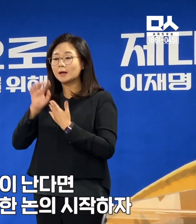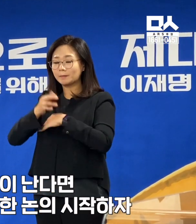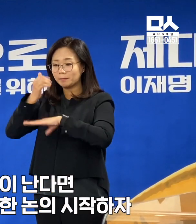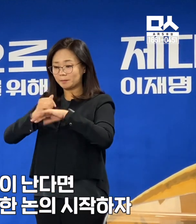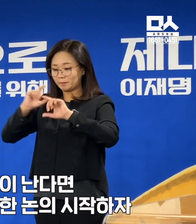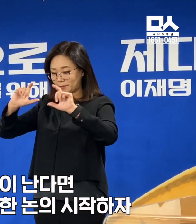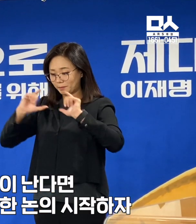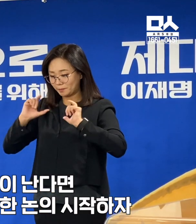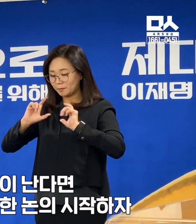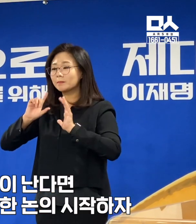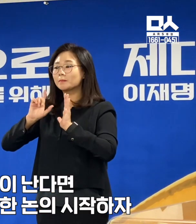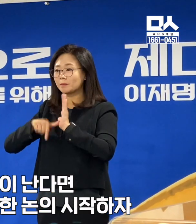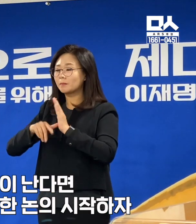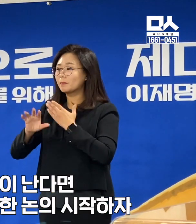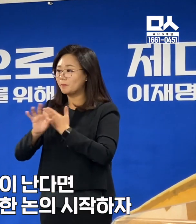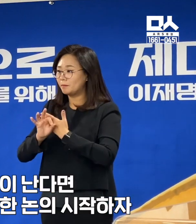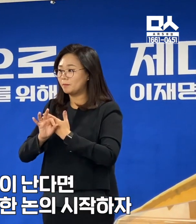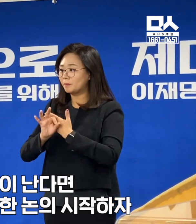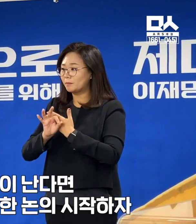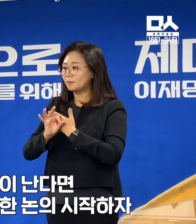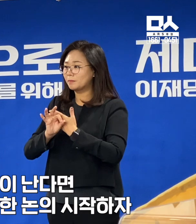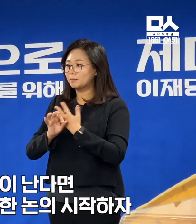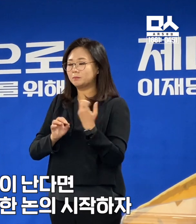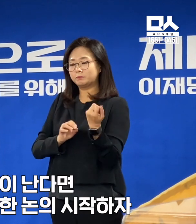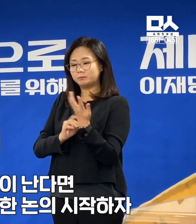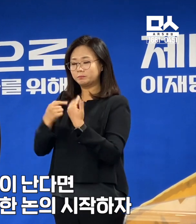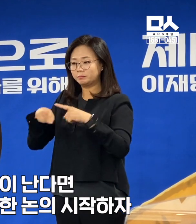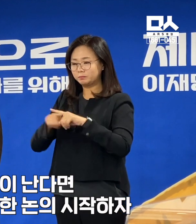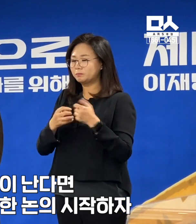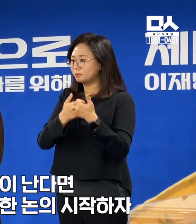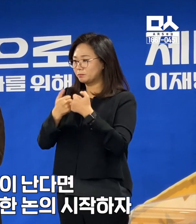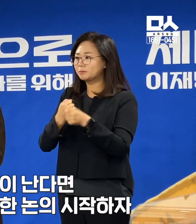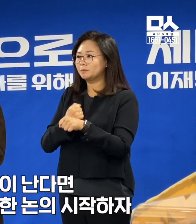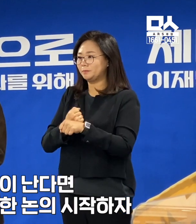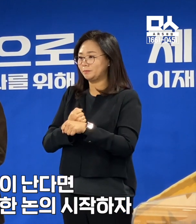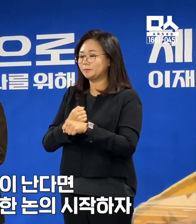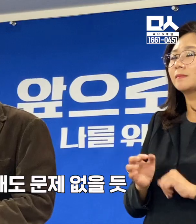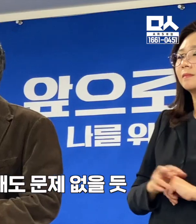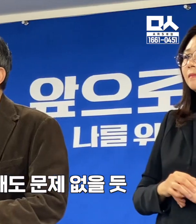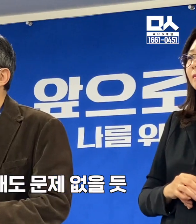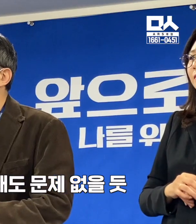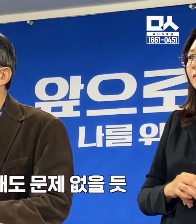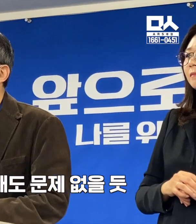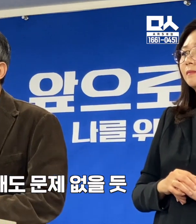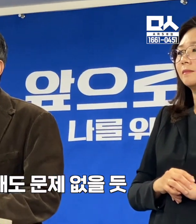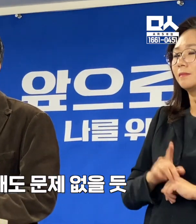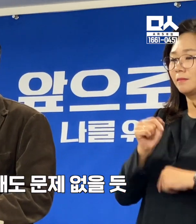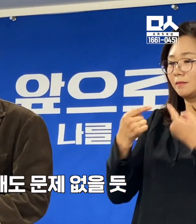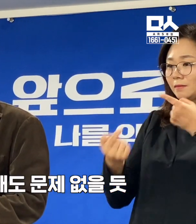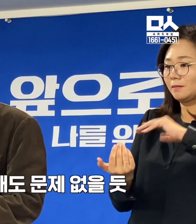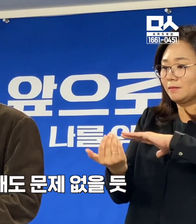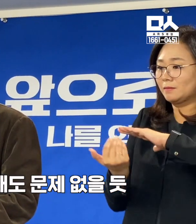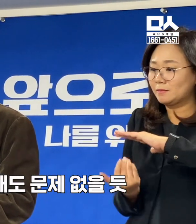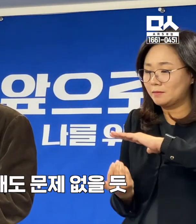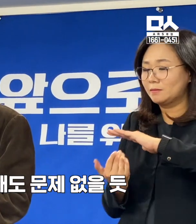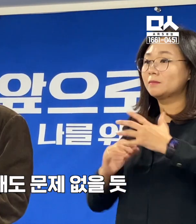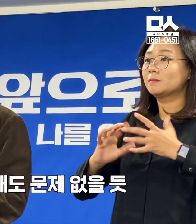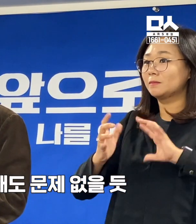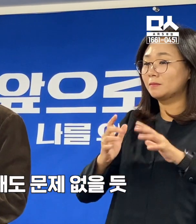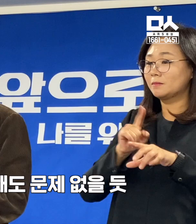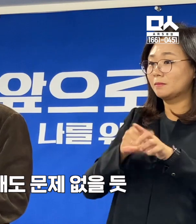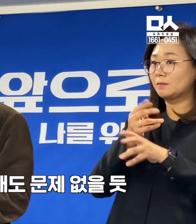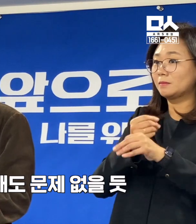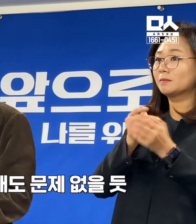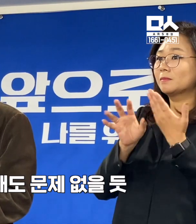그렇게 받아들여진다면 다자 토론을 위한 논의를 신속하게 좀 진행을 하자. 설 전에 만약에 토론이